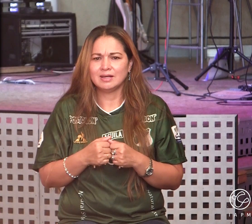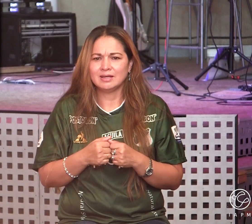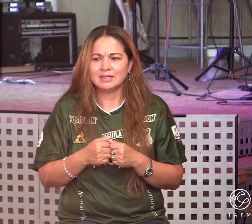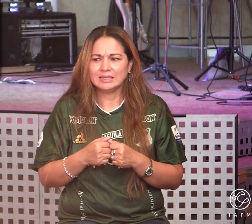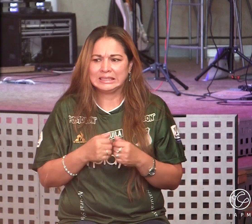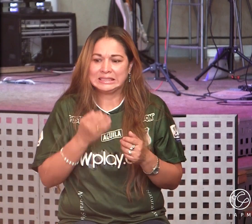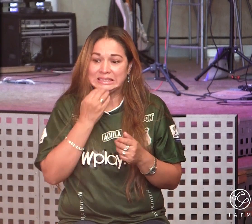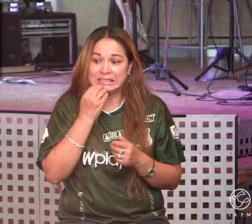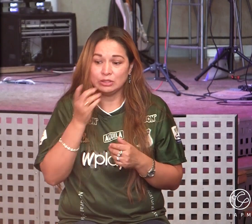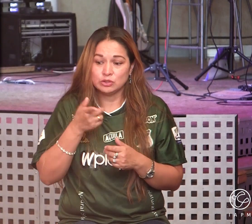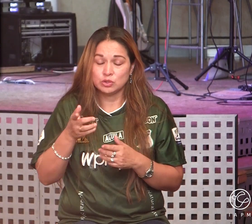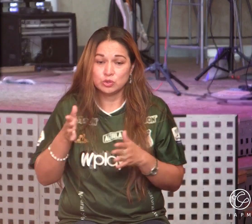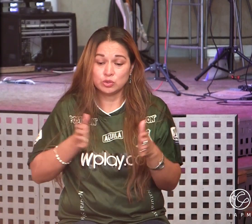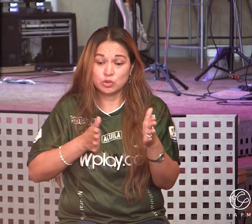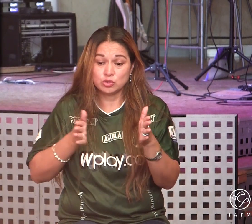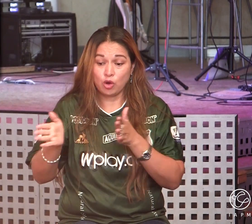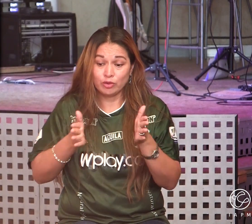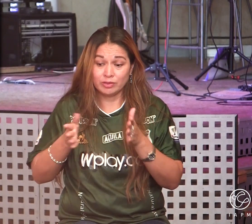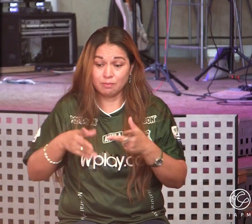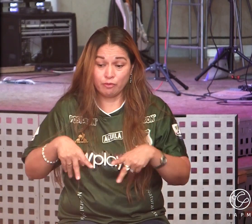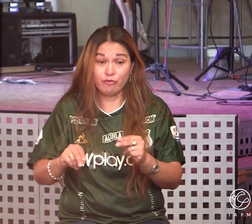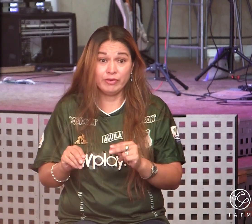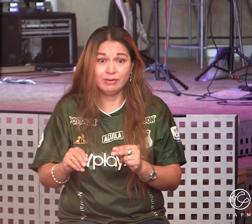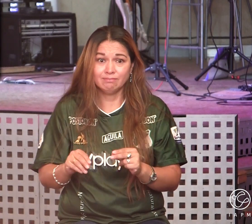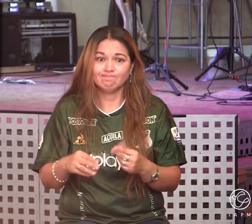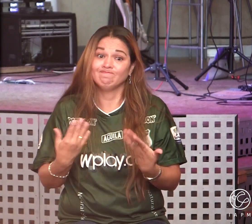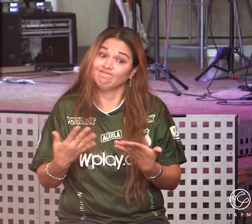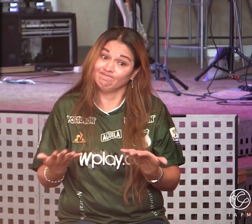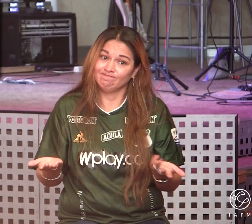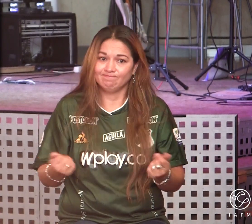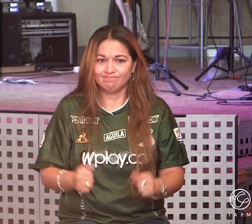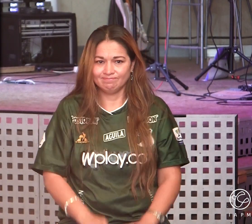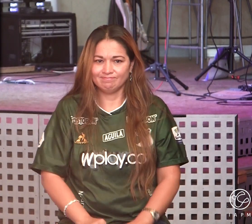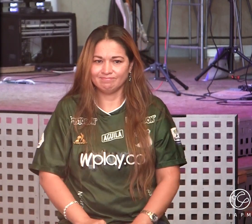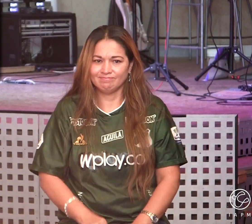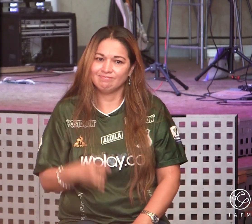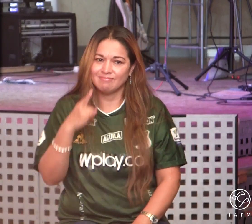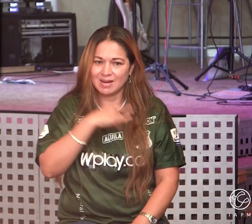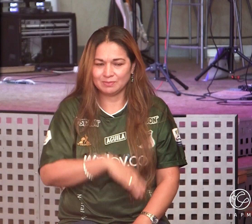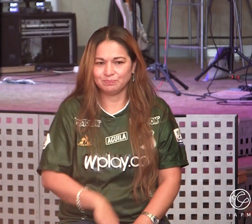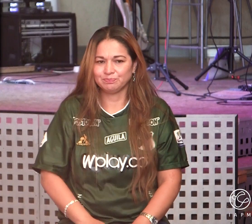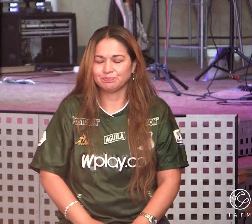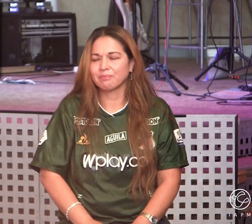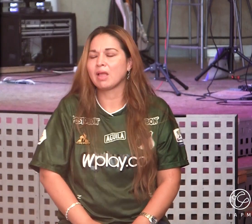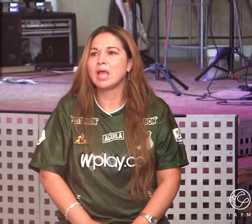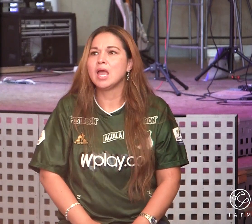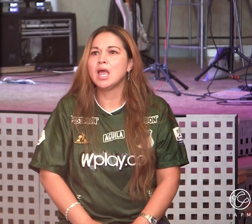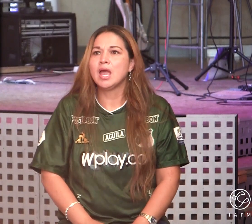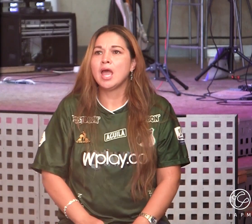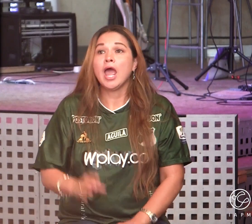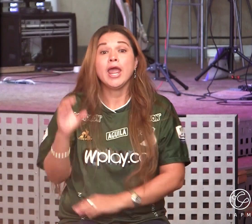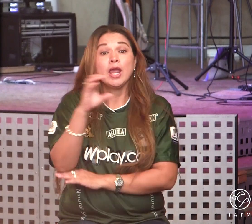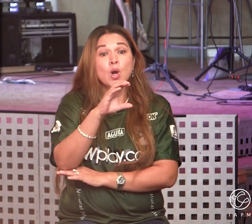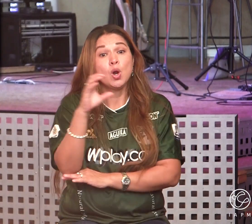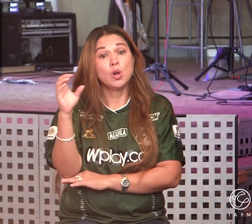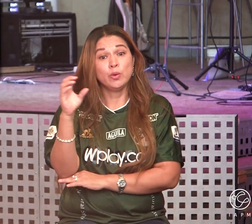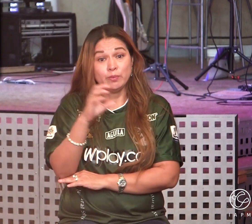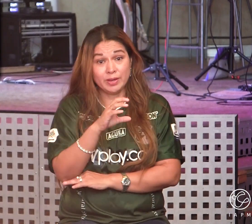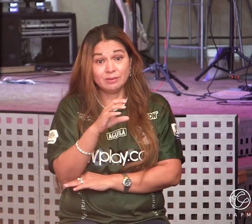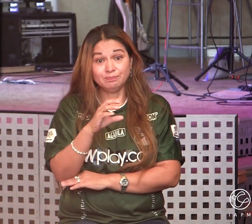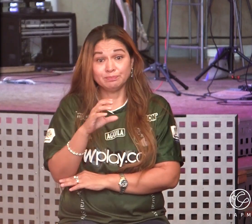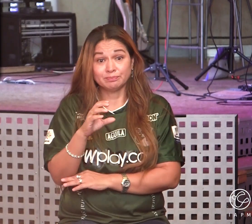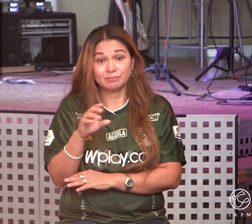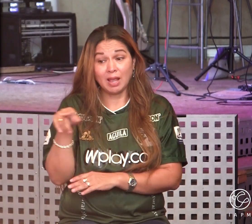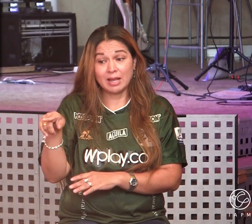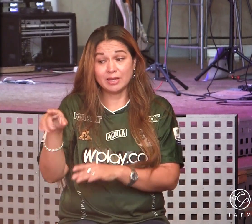Bogotá, cada año un espacio nos dedicamos que se llama el mes de la familia. El mes de la familia en realidad son 6 semanas que